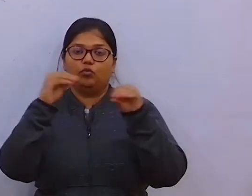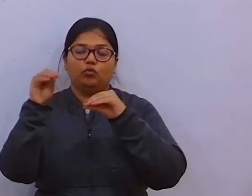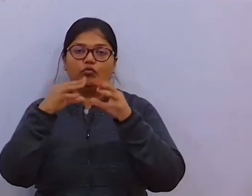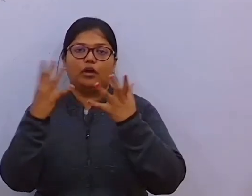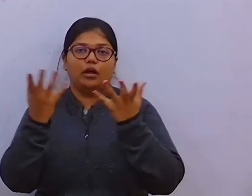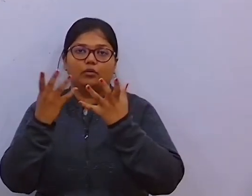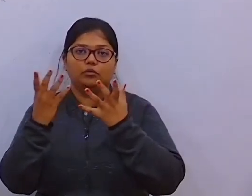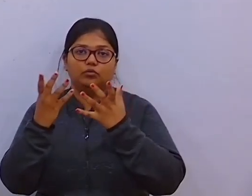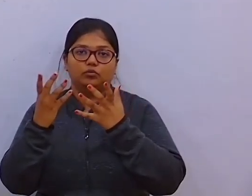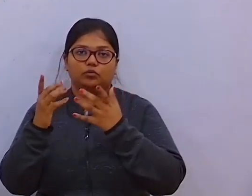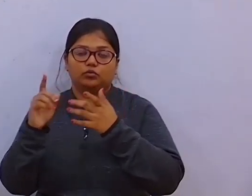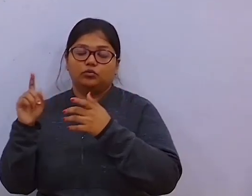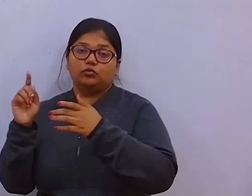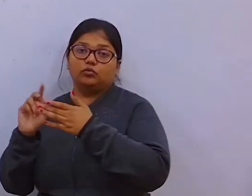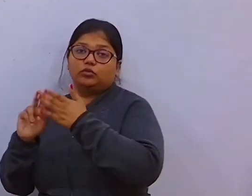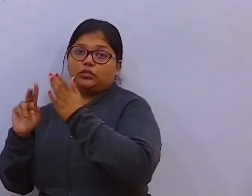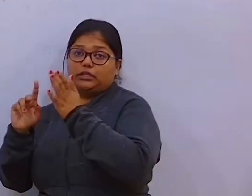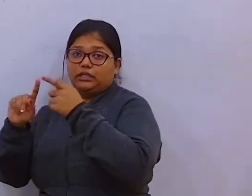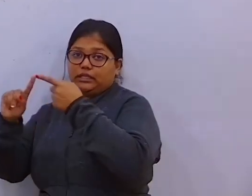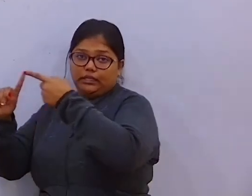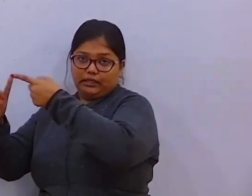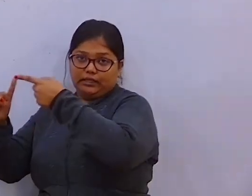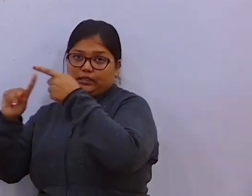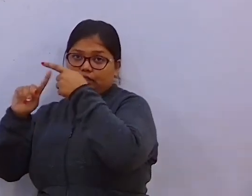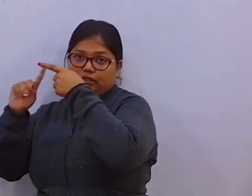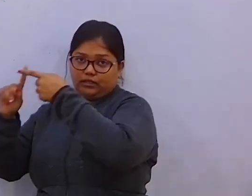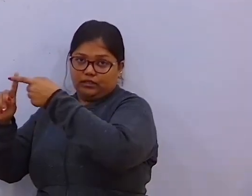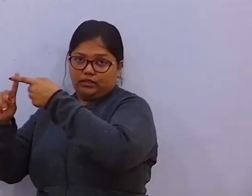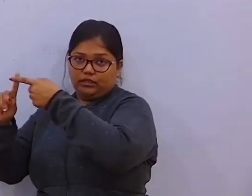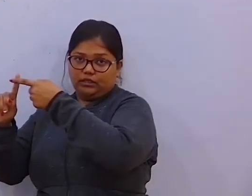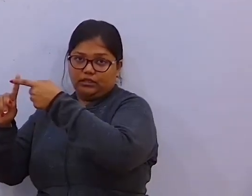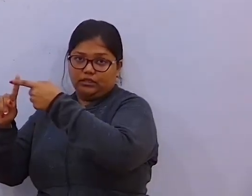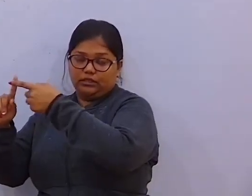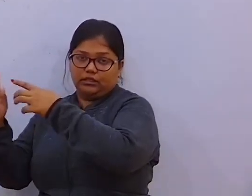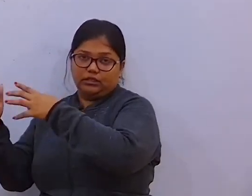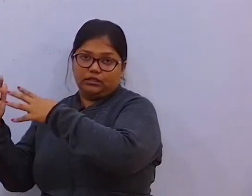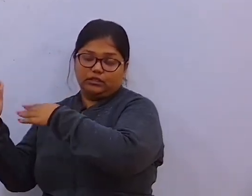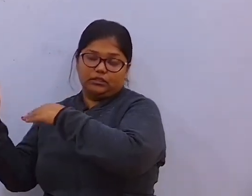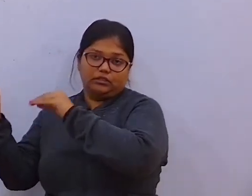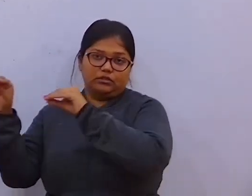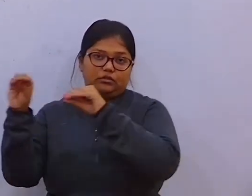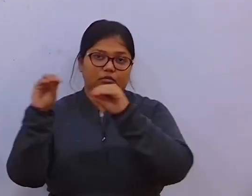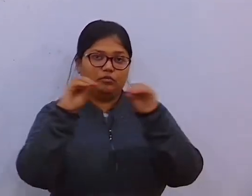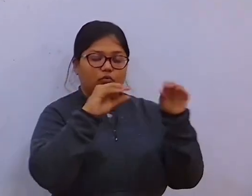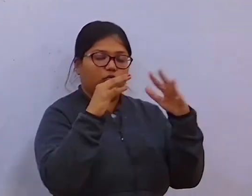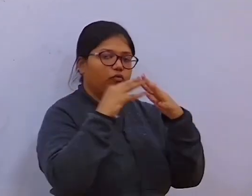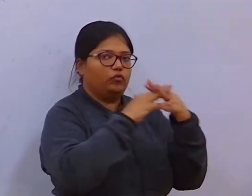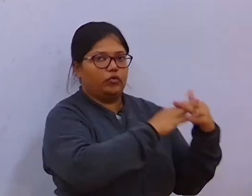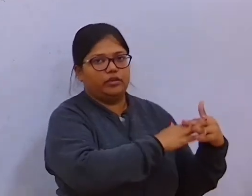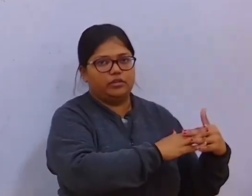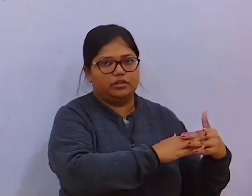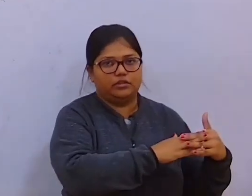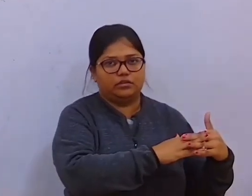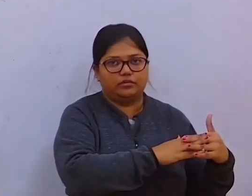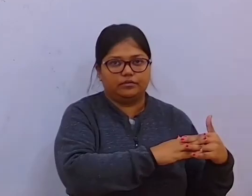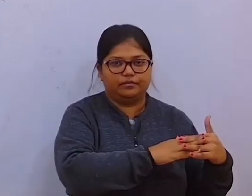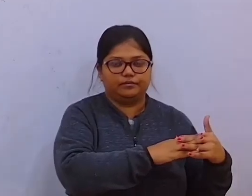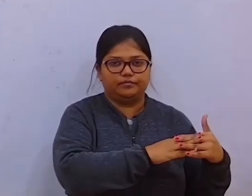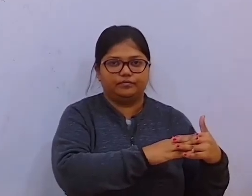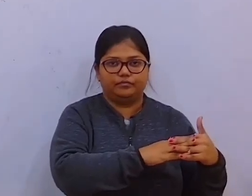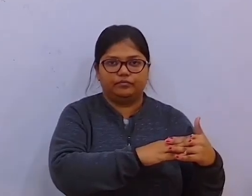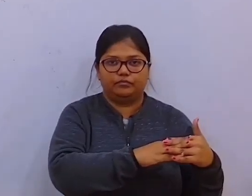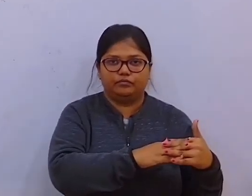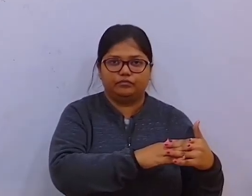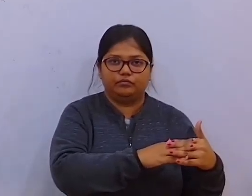है कि पूर्व से पश्चिमोत्तर की तरफ जाएगी, ठीक है। मतलब जो पवने दक्षिणी पूर्वी से